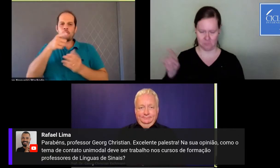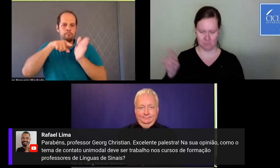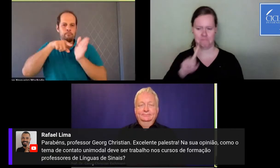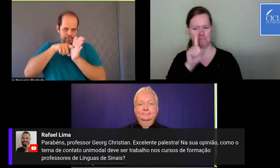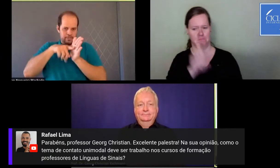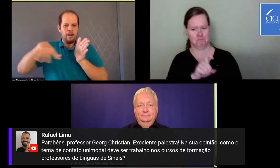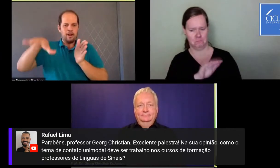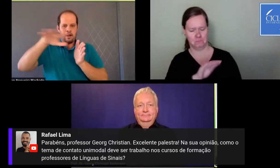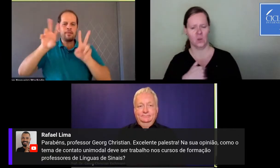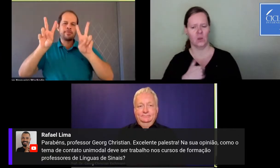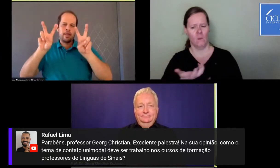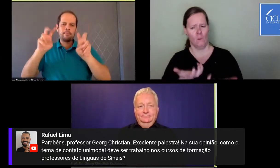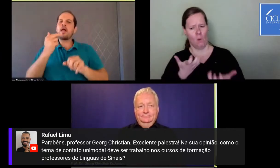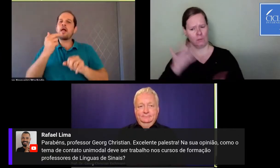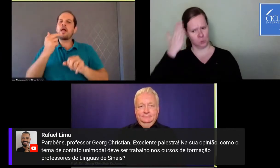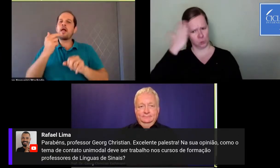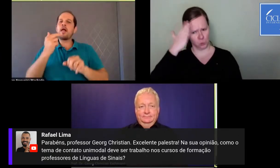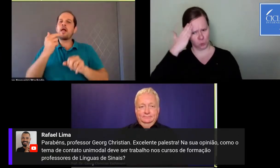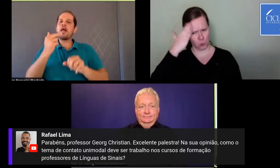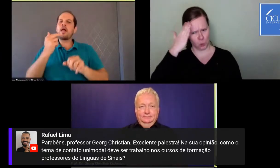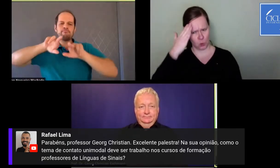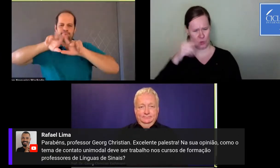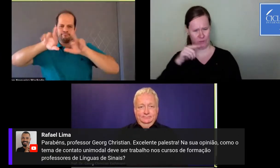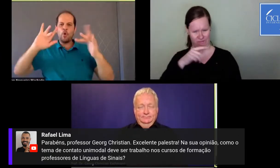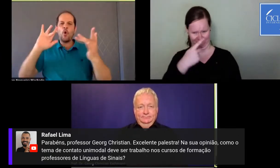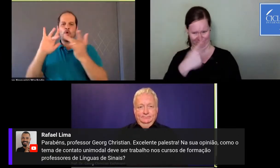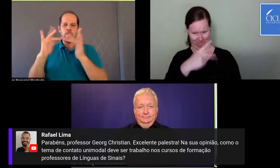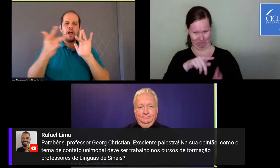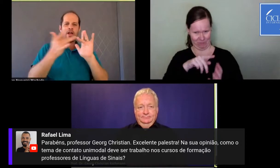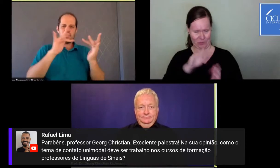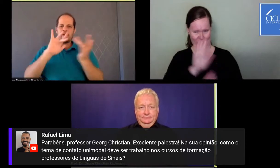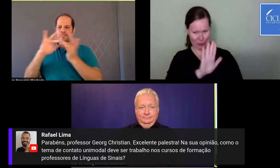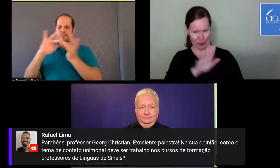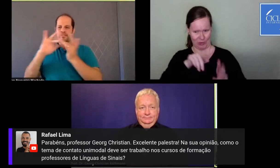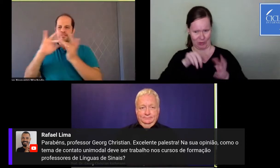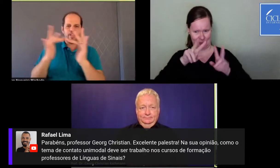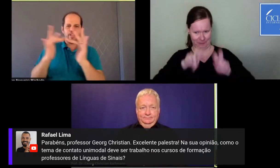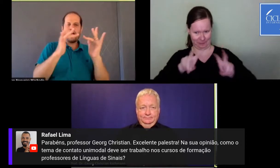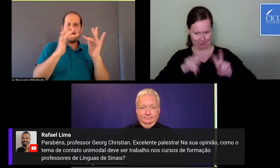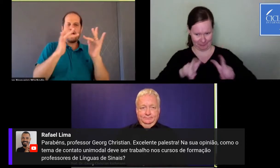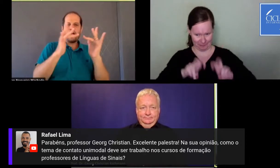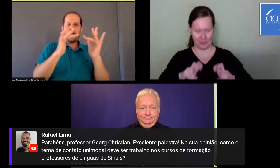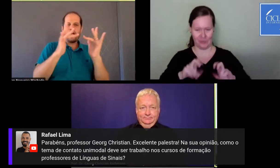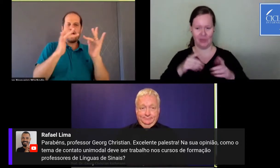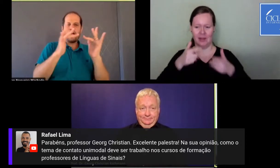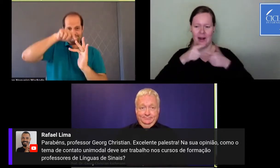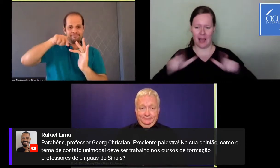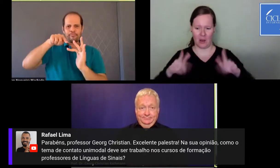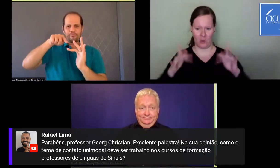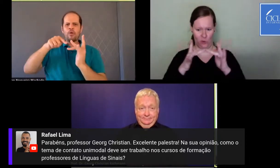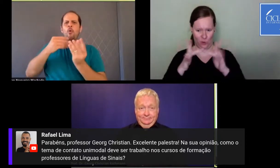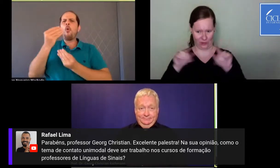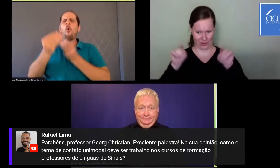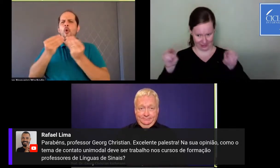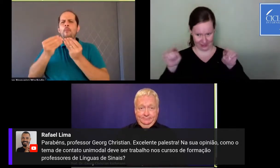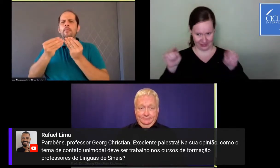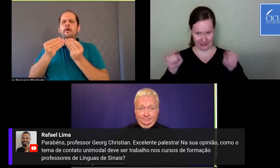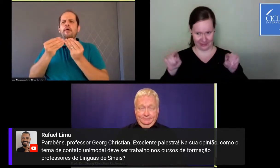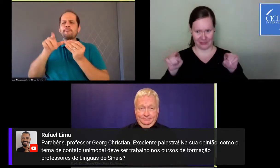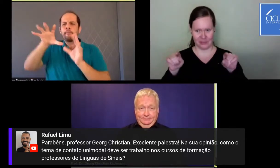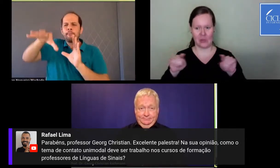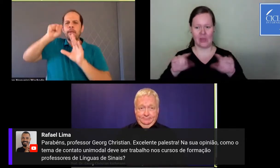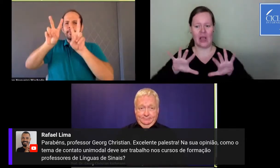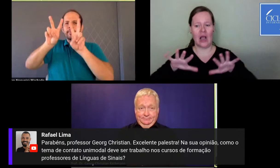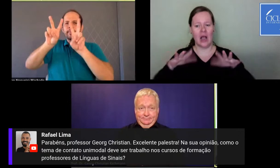Ele quer saber como que essa temática, né, das línguas em contato, línguas em contato